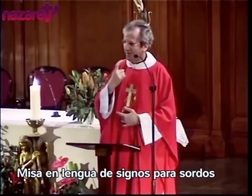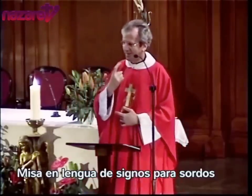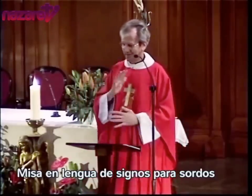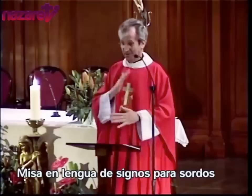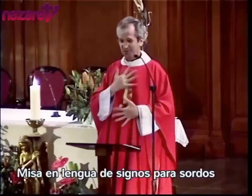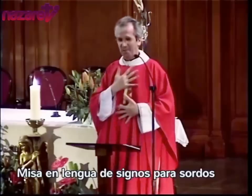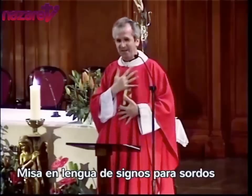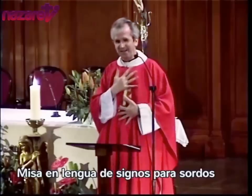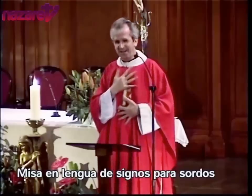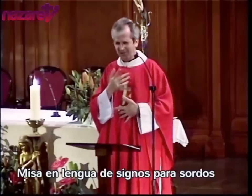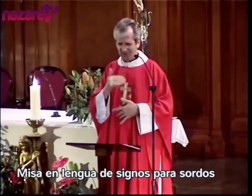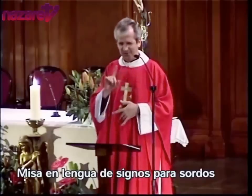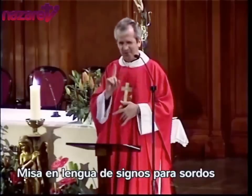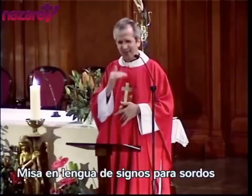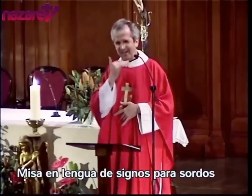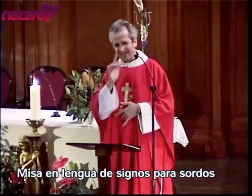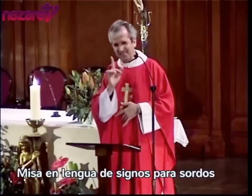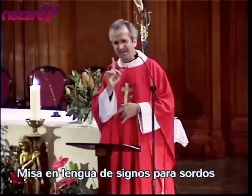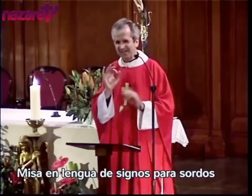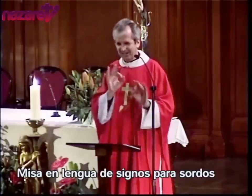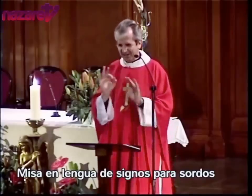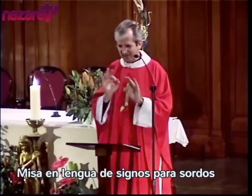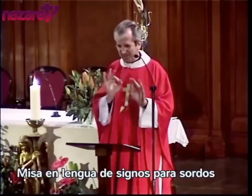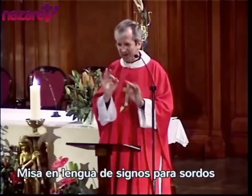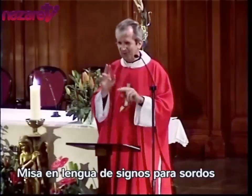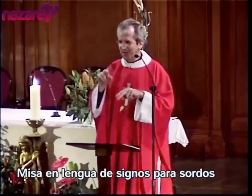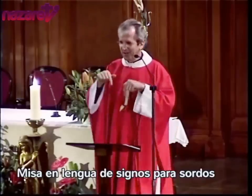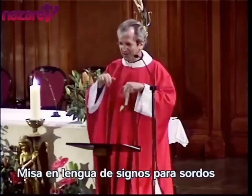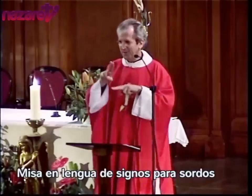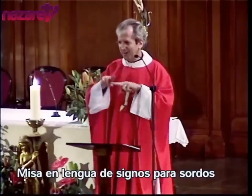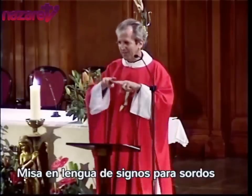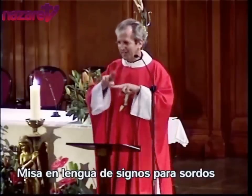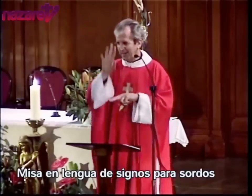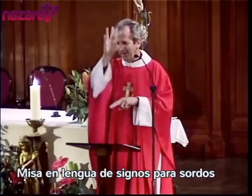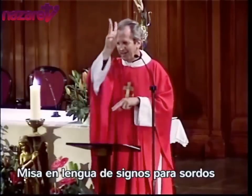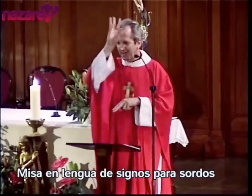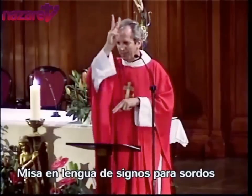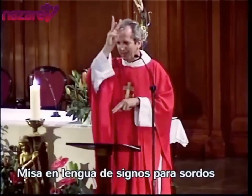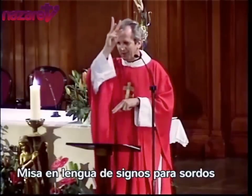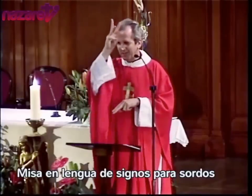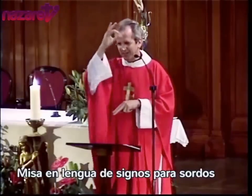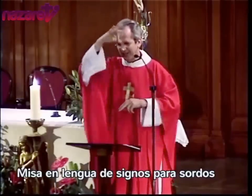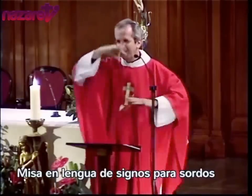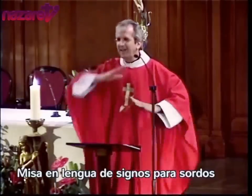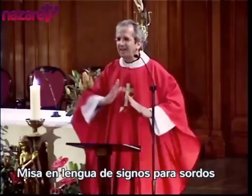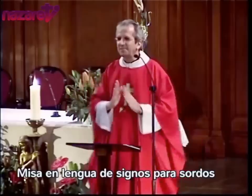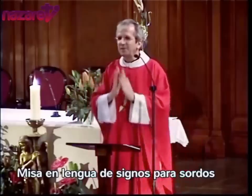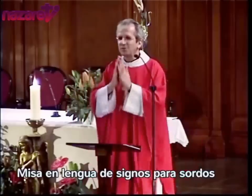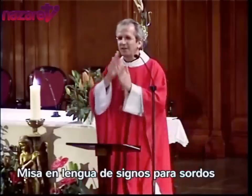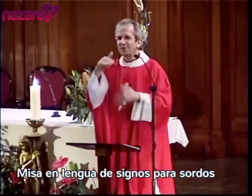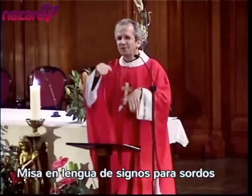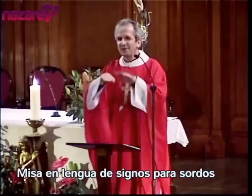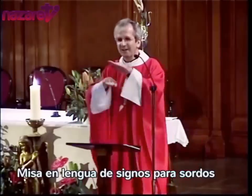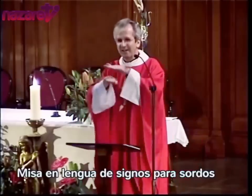rojo, sorprende, no, porque ya sabíais, ya estabais preparados, que hoy es la fiesta de Pentecostés. El